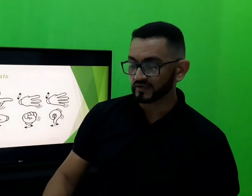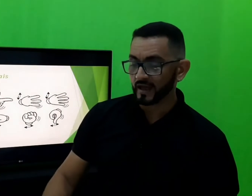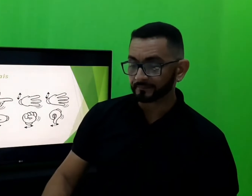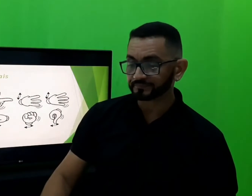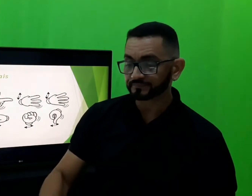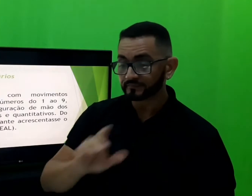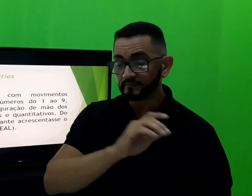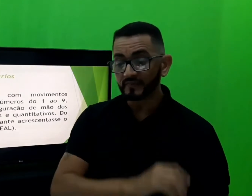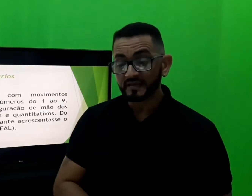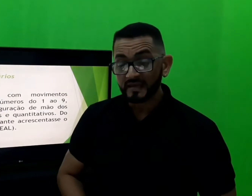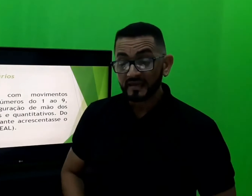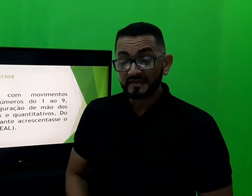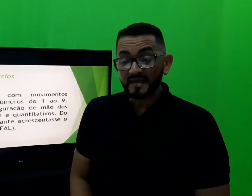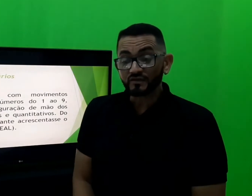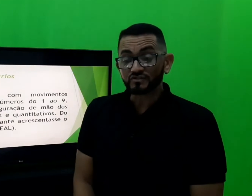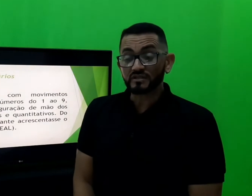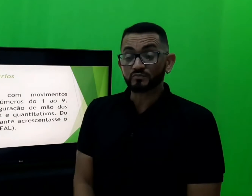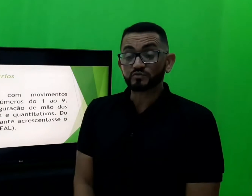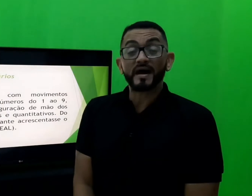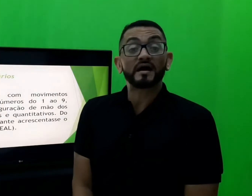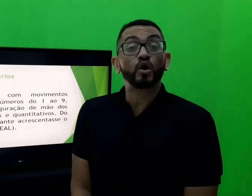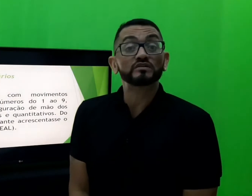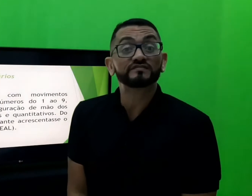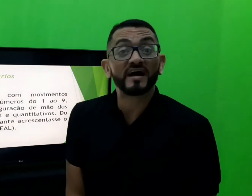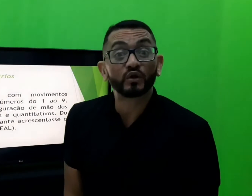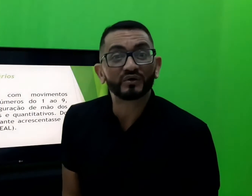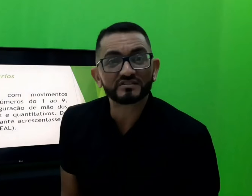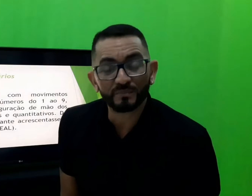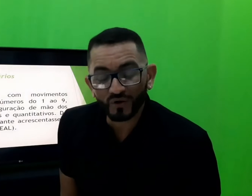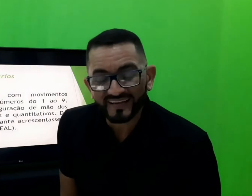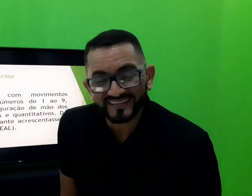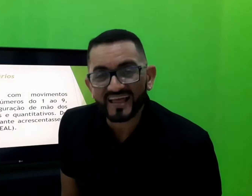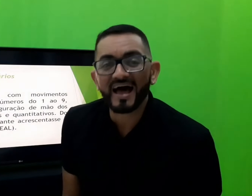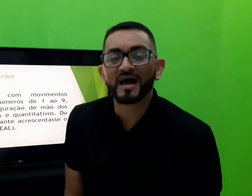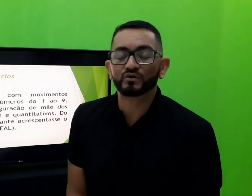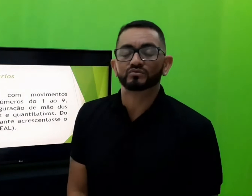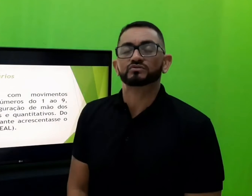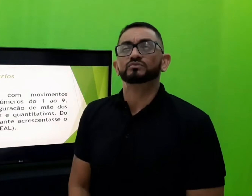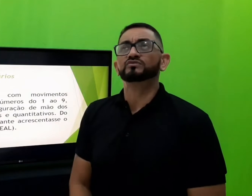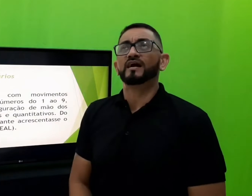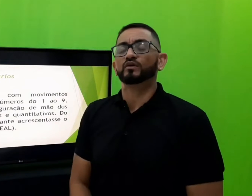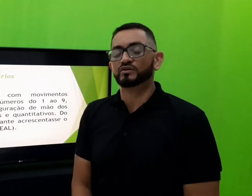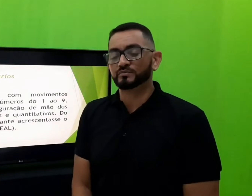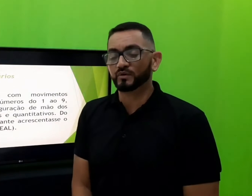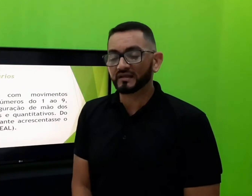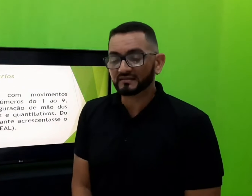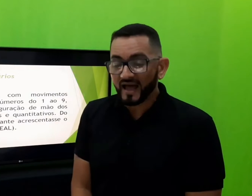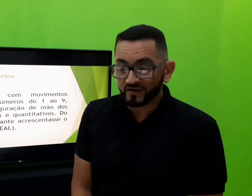lá. E aí nós temos para os valores monetários. Os valores monetários